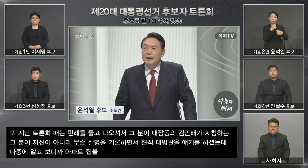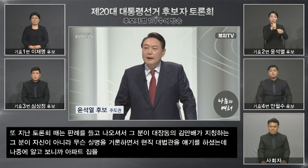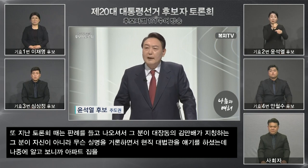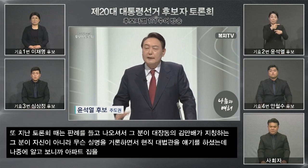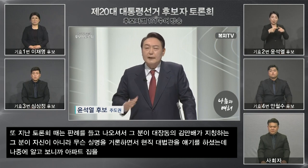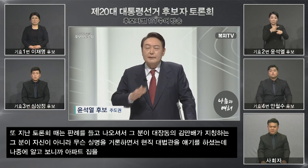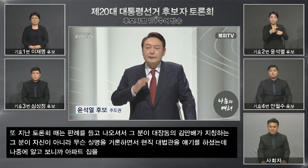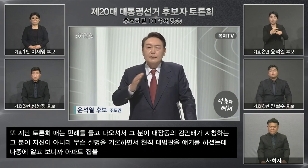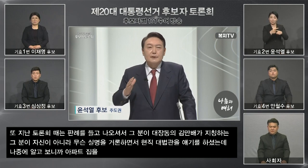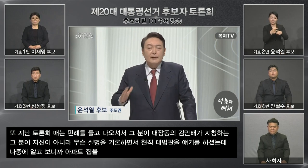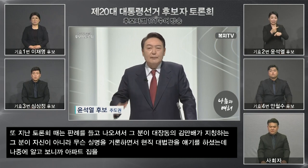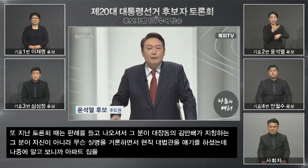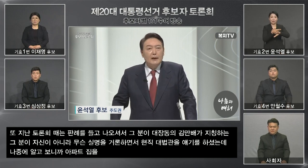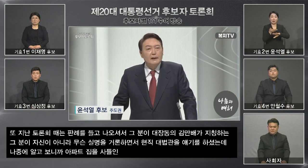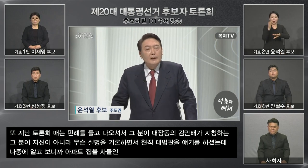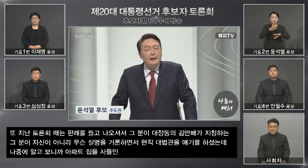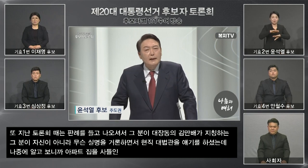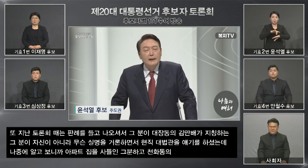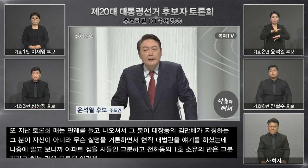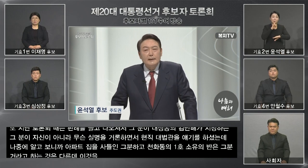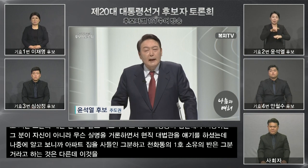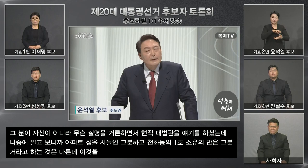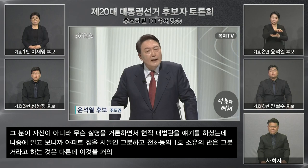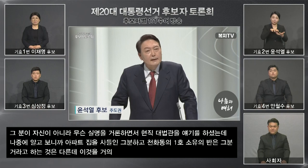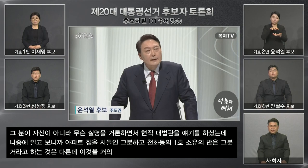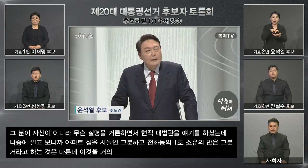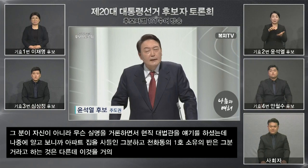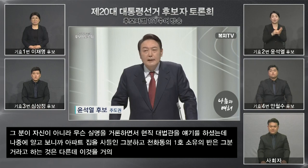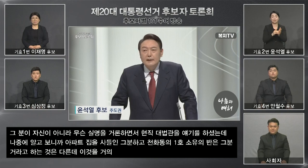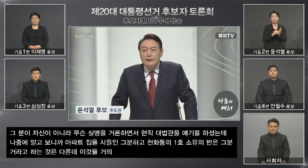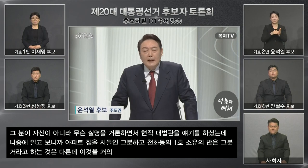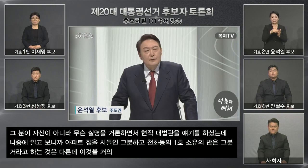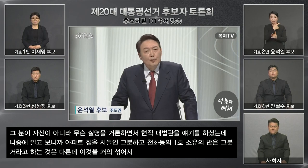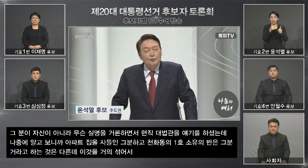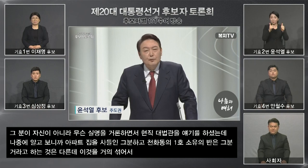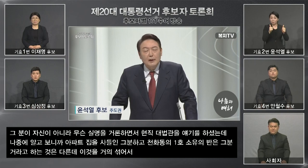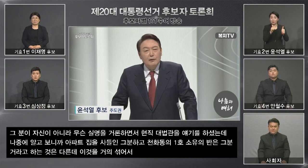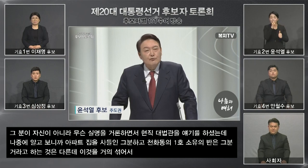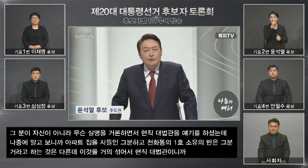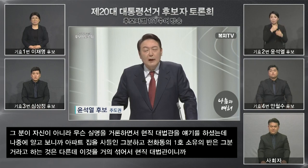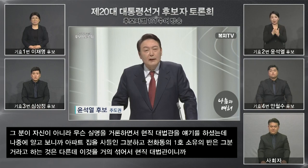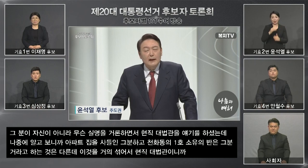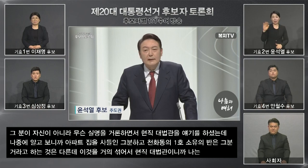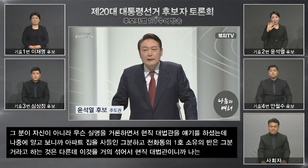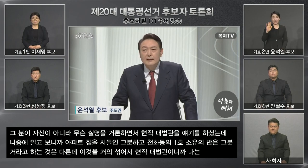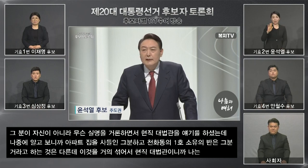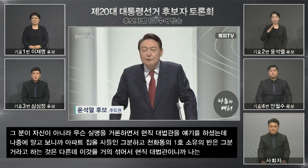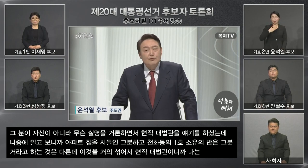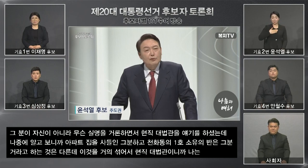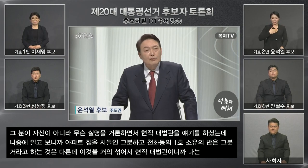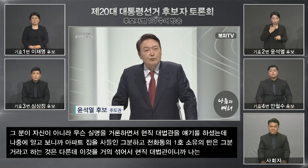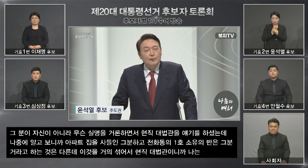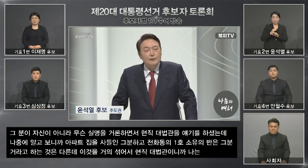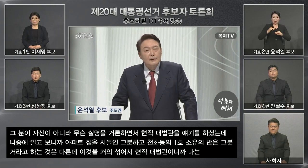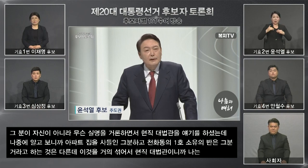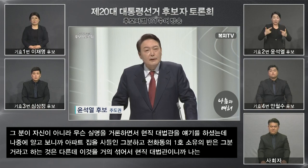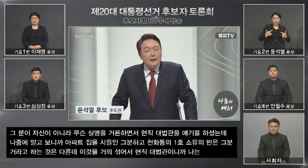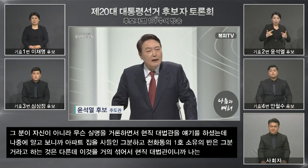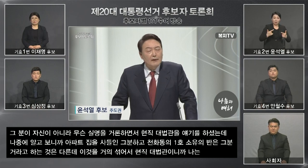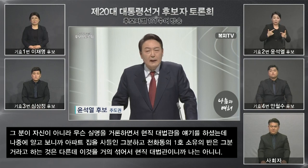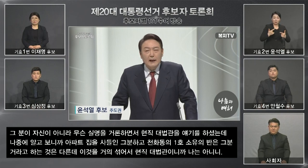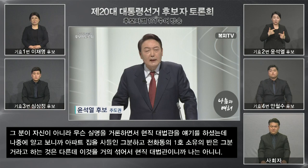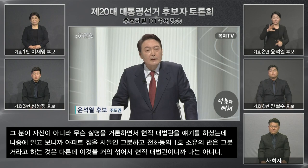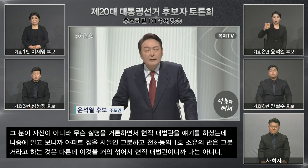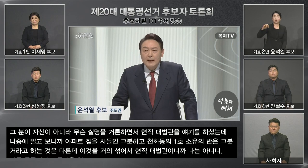이게 그 현직 대법관이니까 나는 아니니 나를 몸통이라고 주장을 한 윤석열 후보는